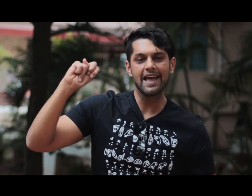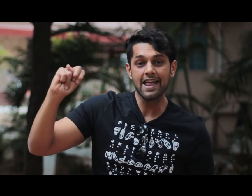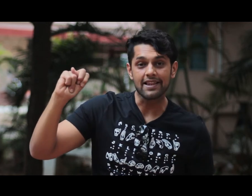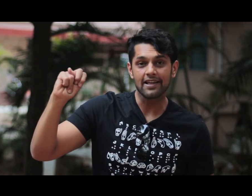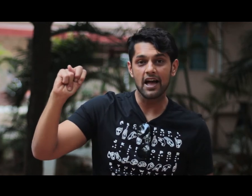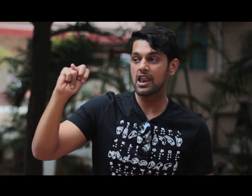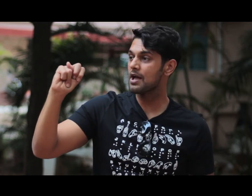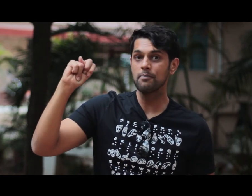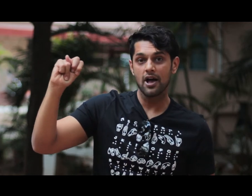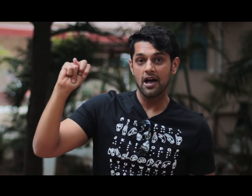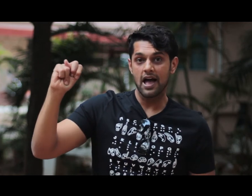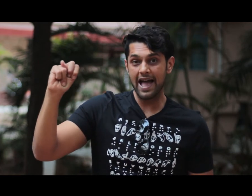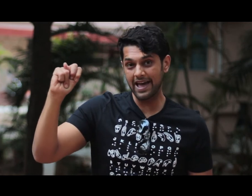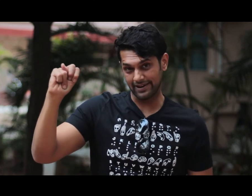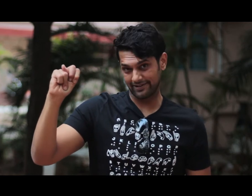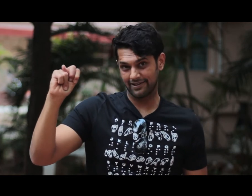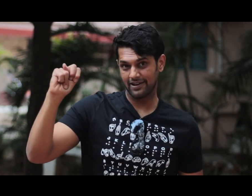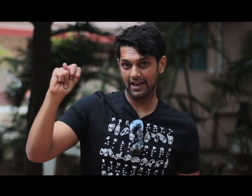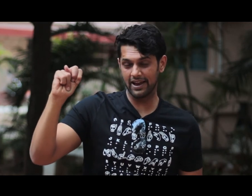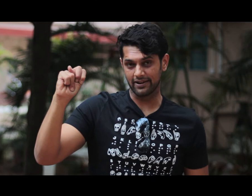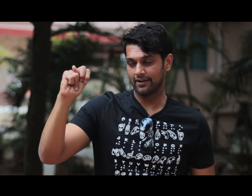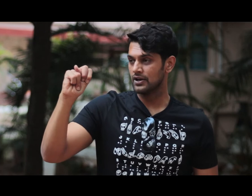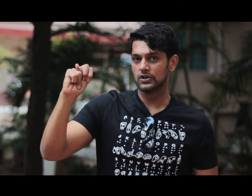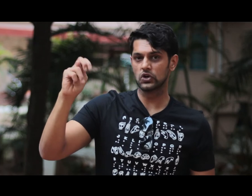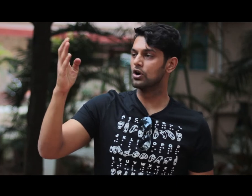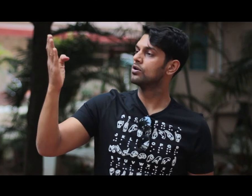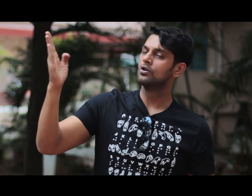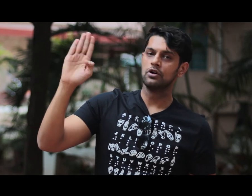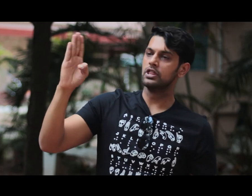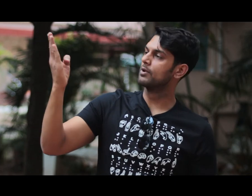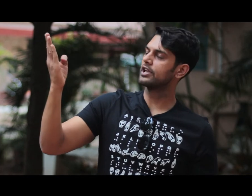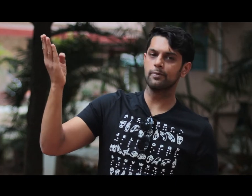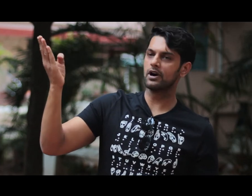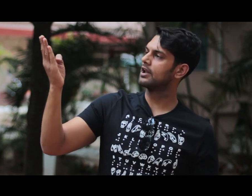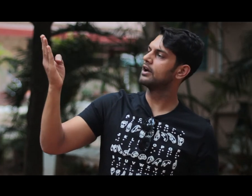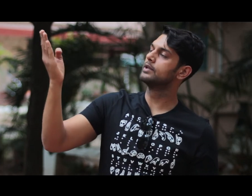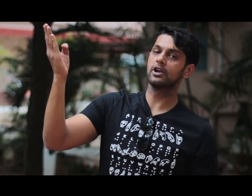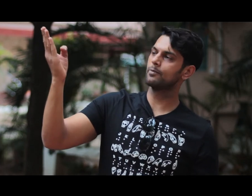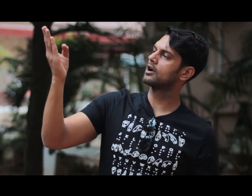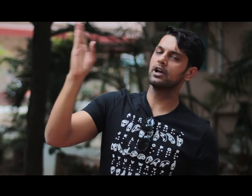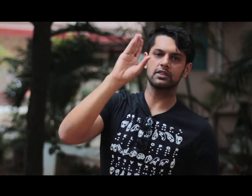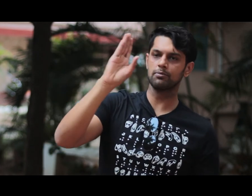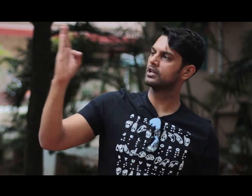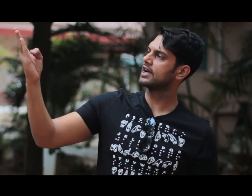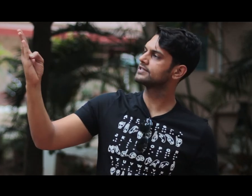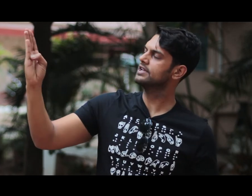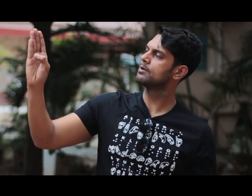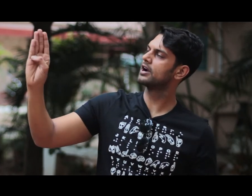be N. N, N, N, N. So, ನಿಮ್ಮ ಕಿರುಬೆರಳನ್ನ ನಿಮ್ಮ ಕಿರುಬೆರಳಿಗೆ ತಂಬನ್ನ ತಾಕ್ಸಿ ಹೆಬ್ಬೆರಳನ್ನ